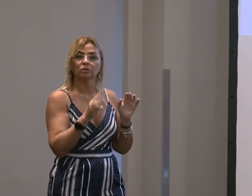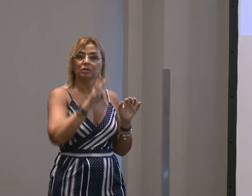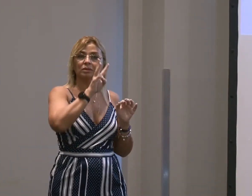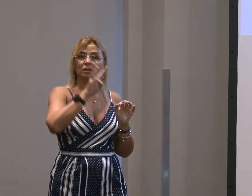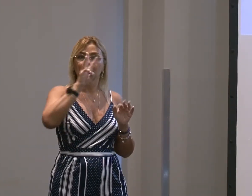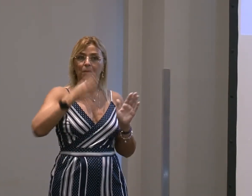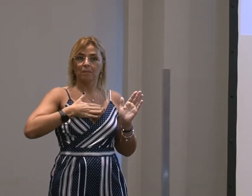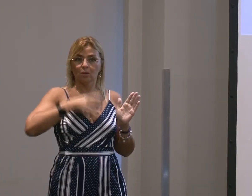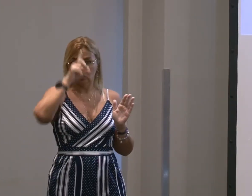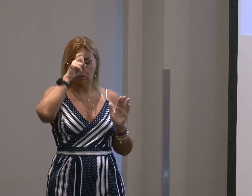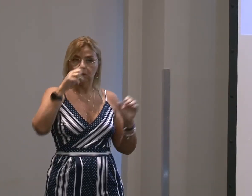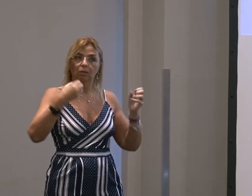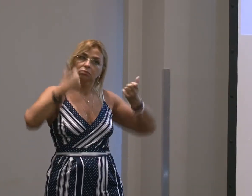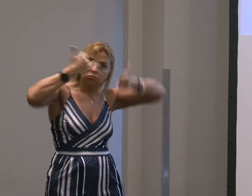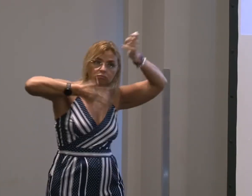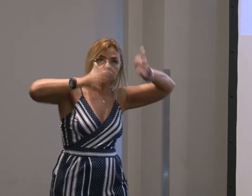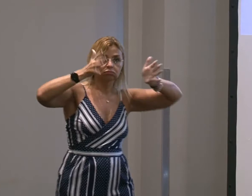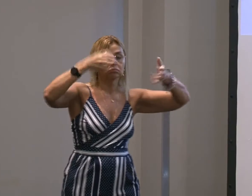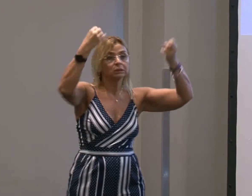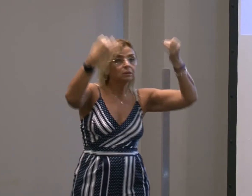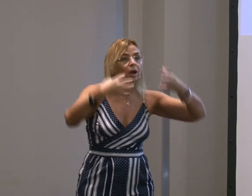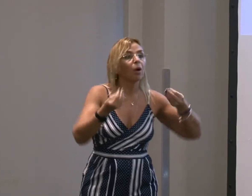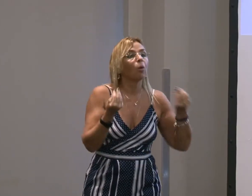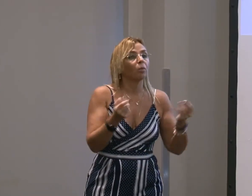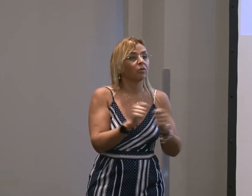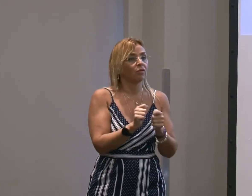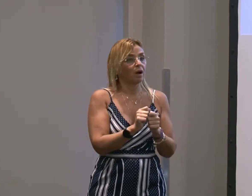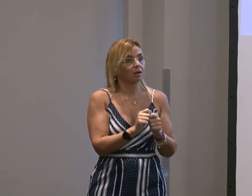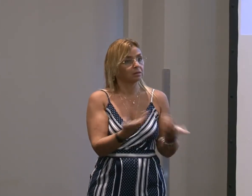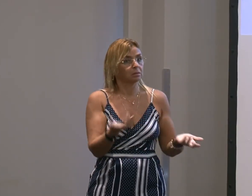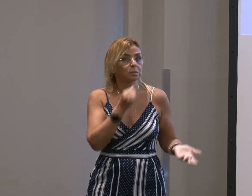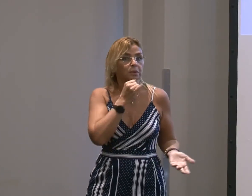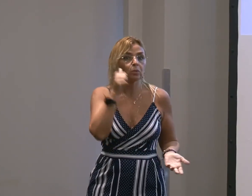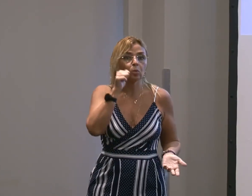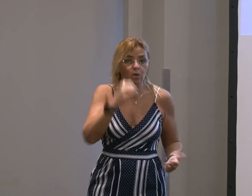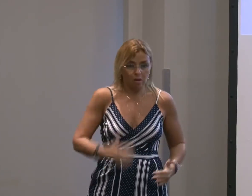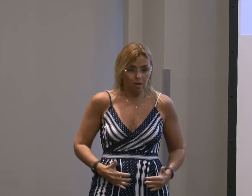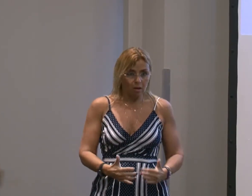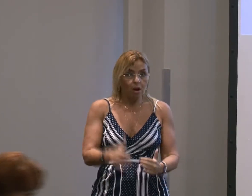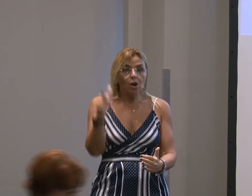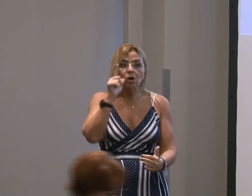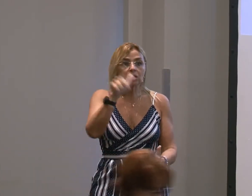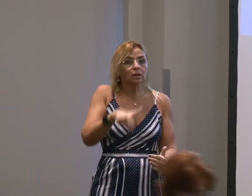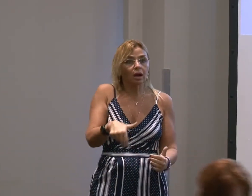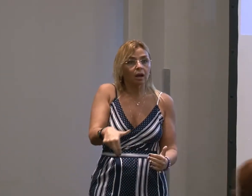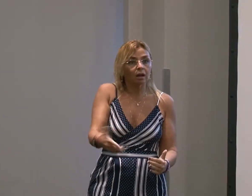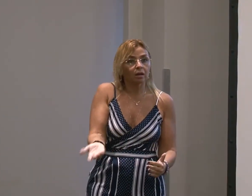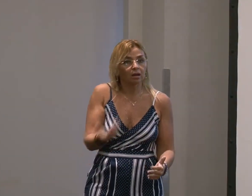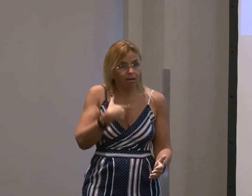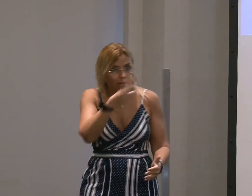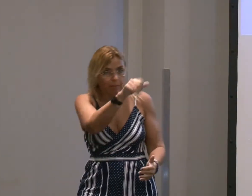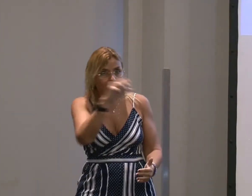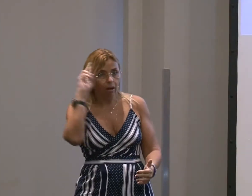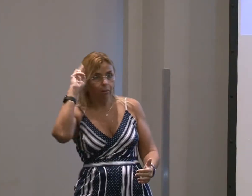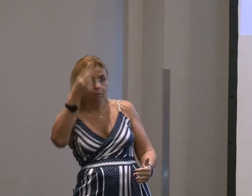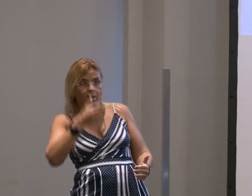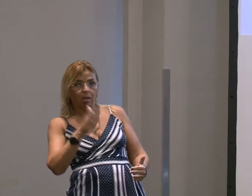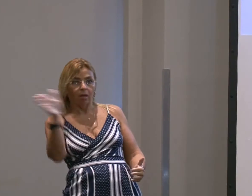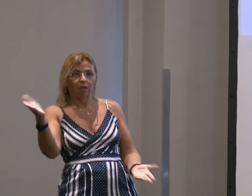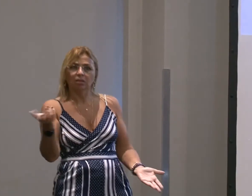no Hospital da Santa Casa, a gente vai começar a criar uma plataforma que consiga